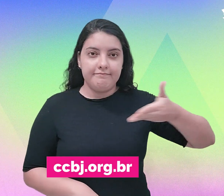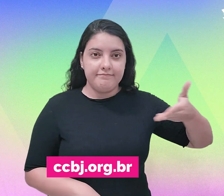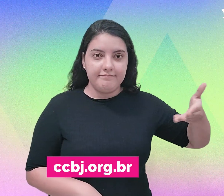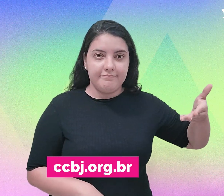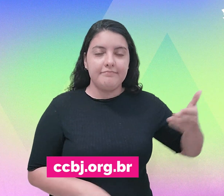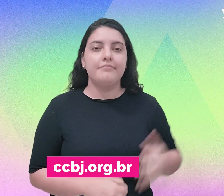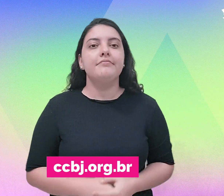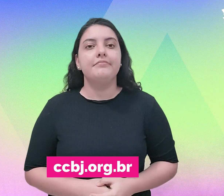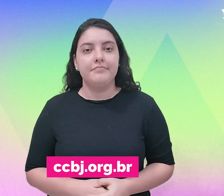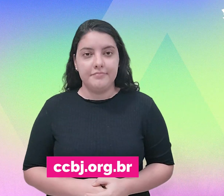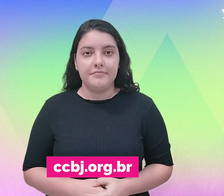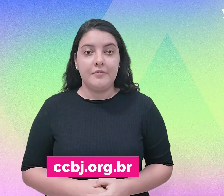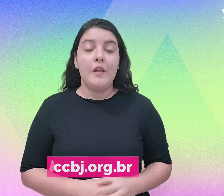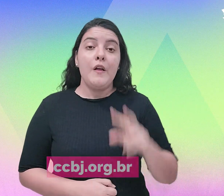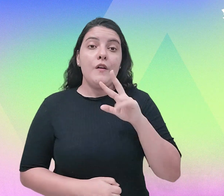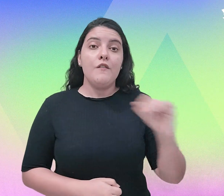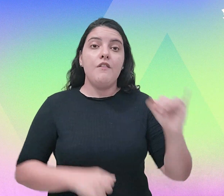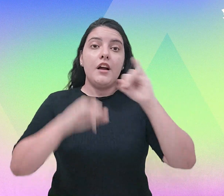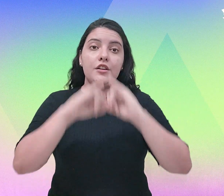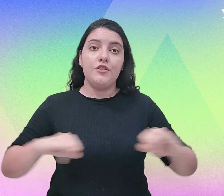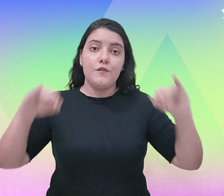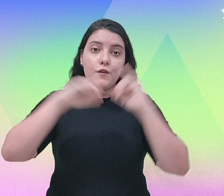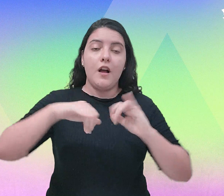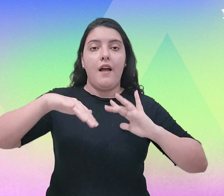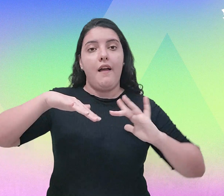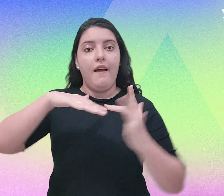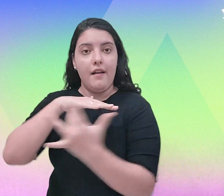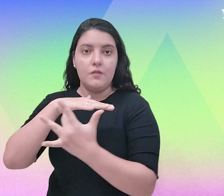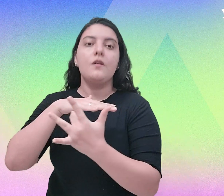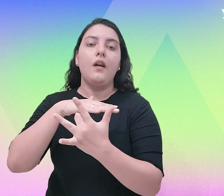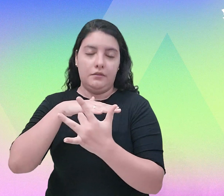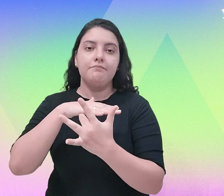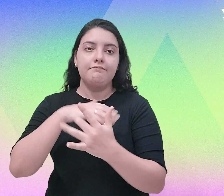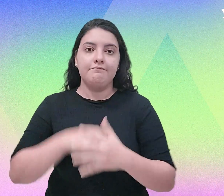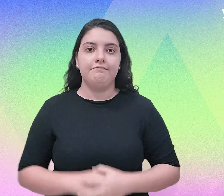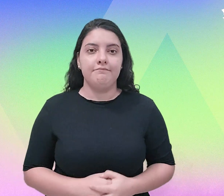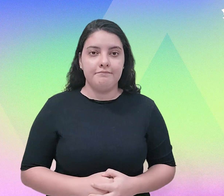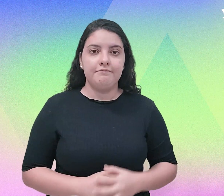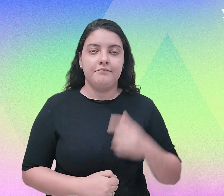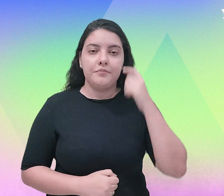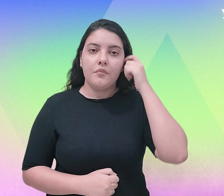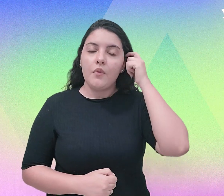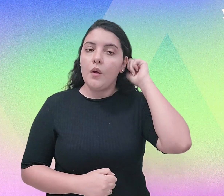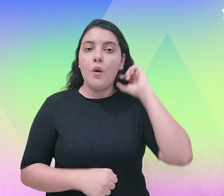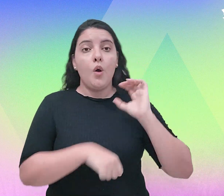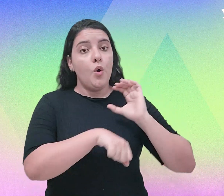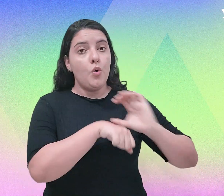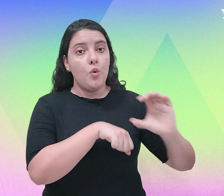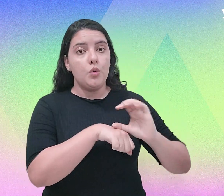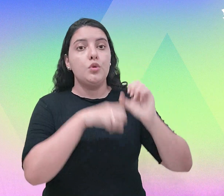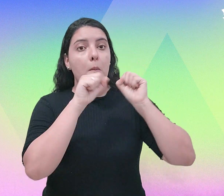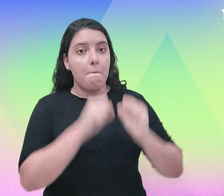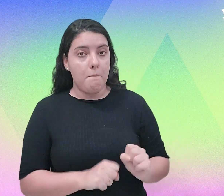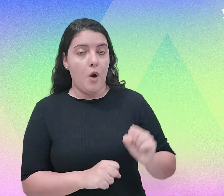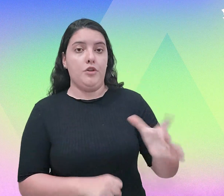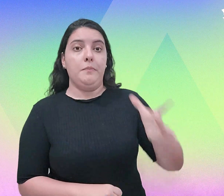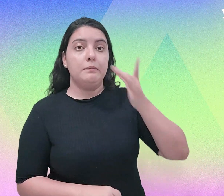Além de amplamente divulgadas nas redes sociais do ccbj os cursos poderão ocorrer nos formatos presencial